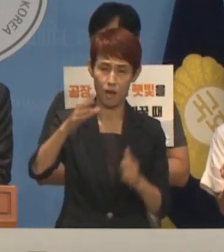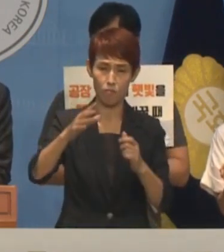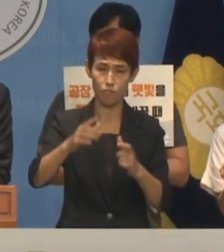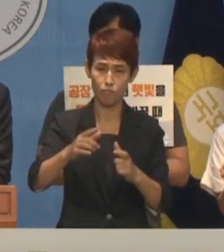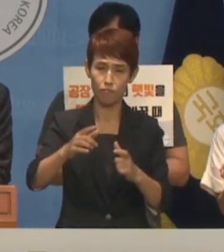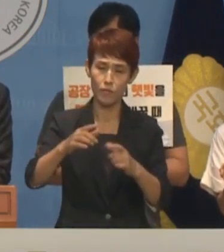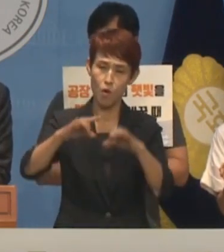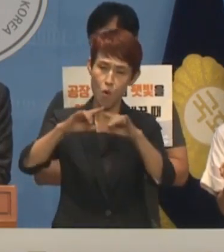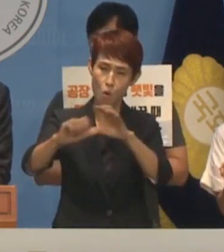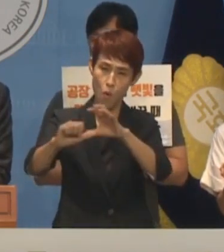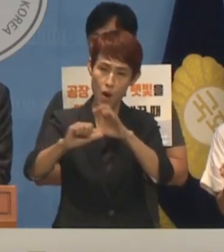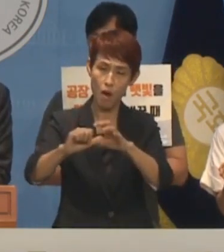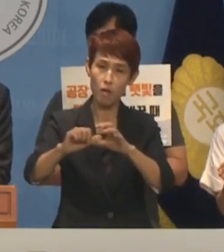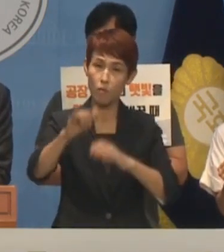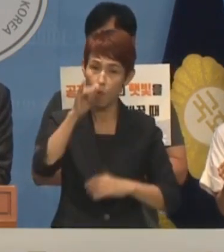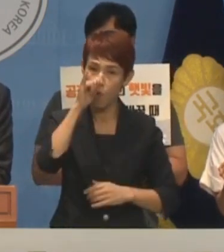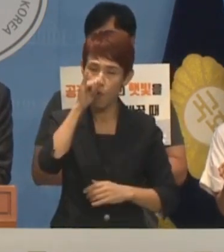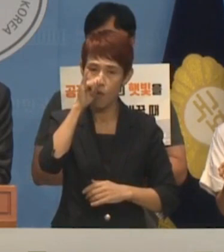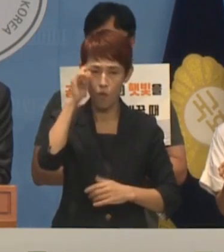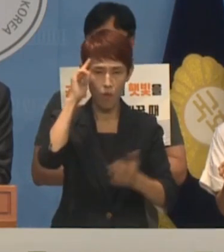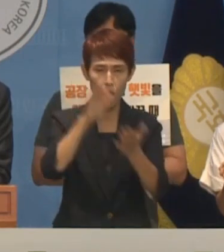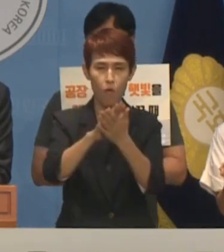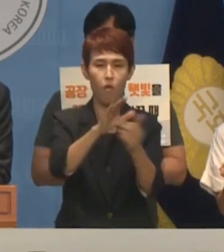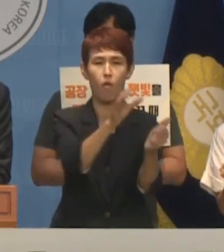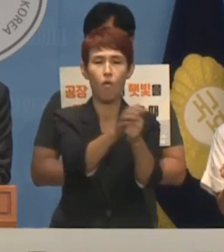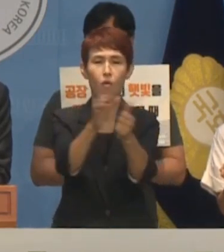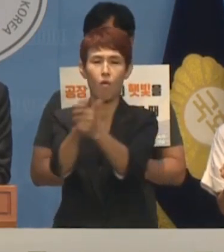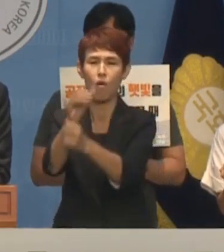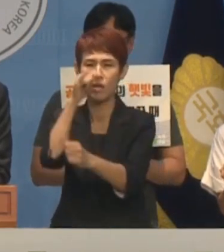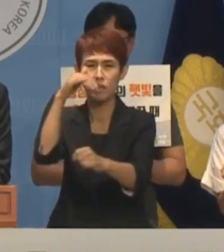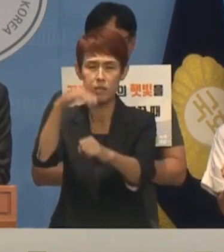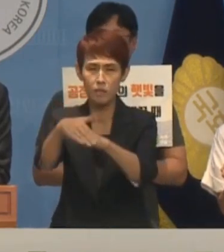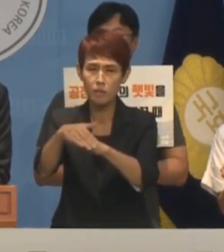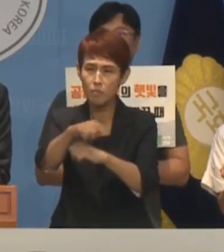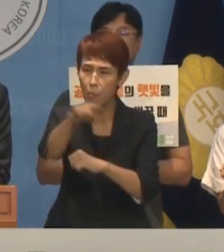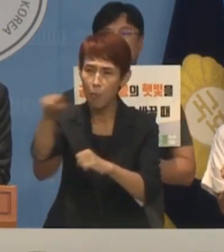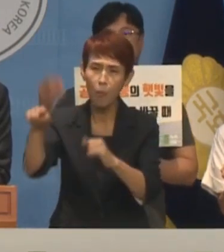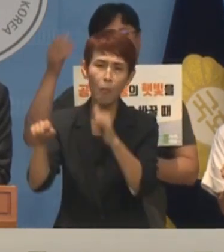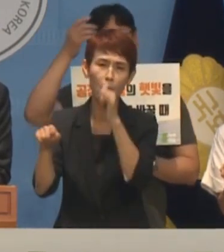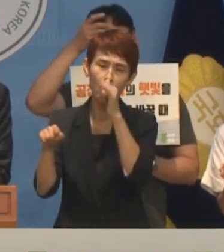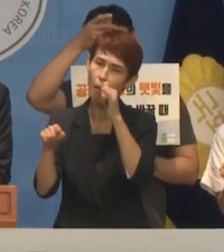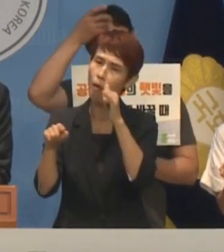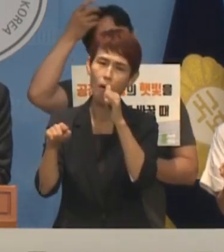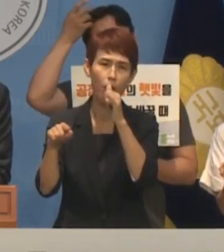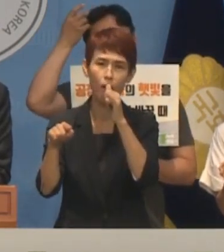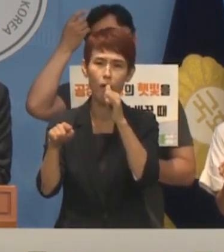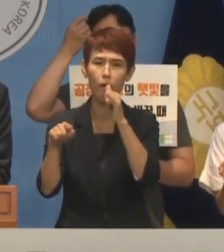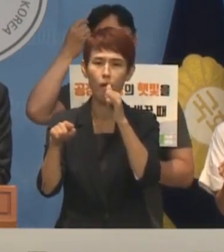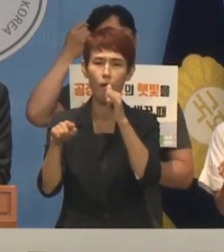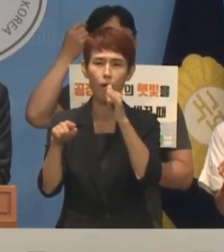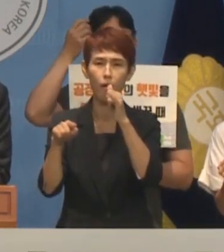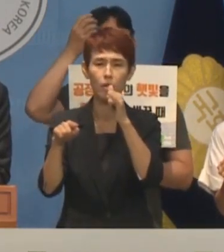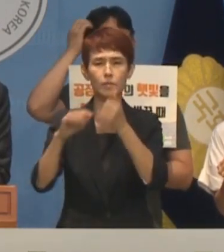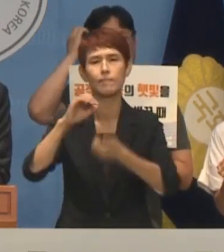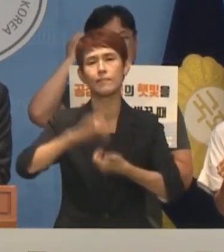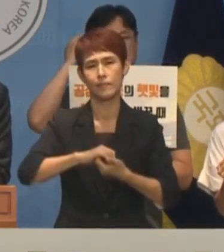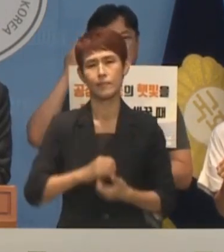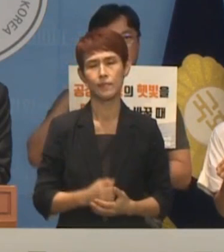자발적 참여를 촉진하는 인센티브 방식으로만 추진하기에는 명확한 한계가